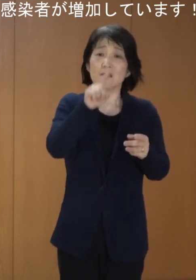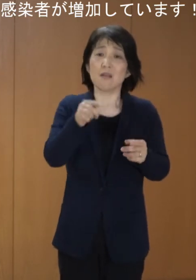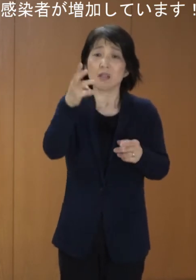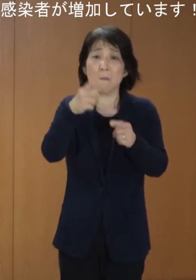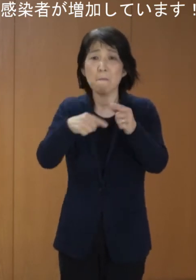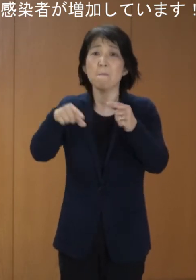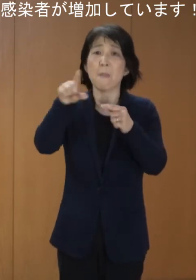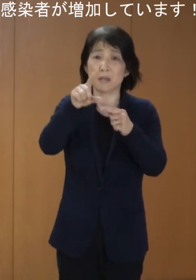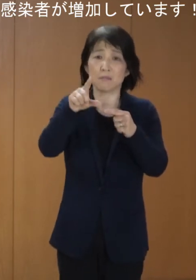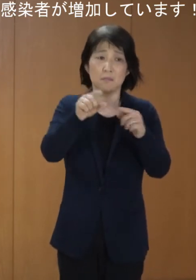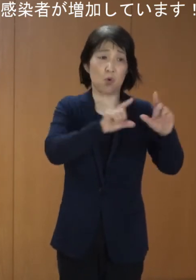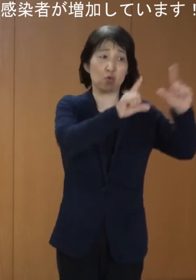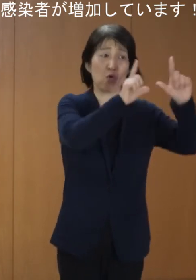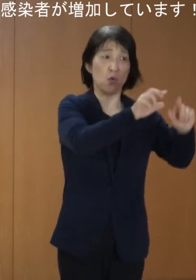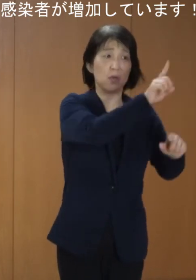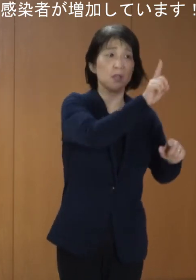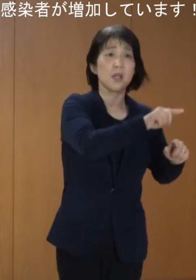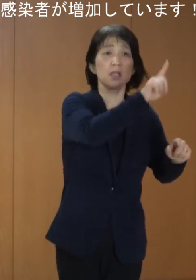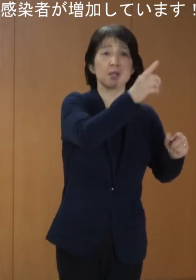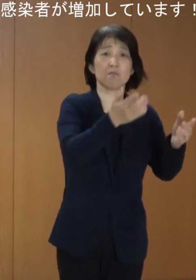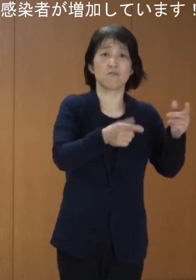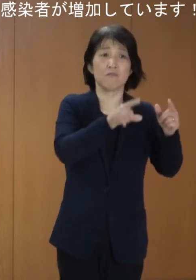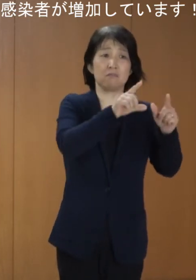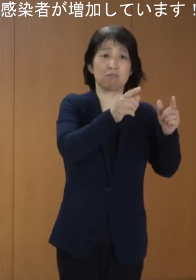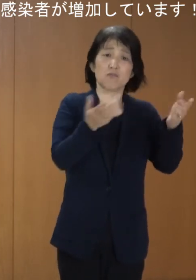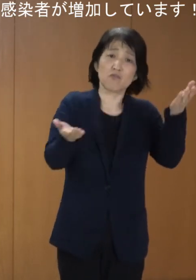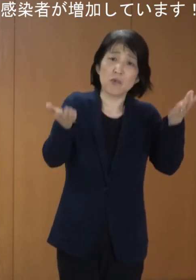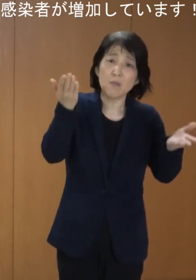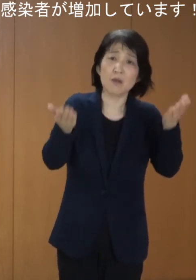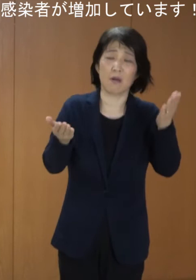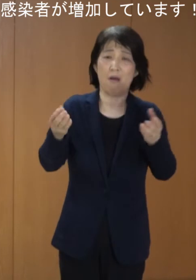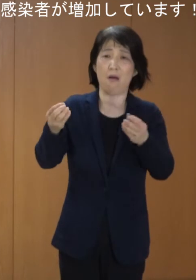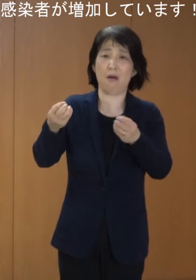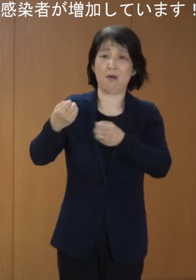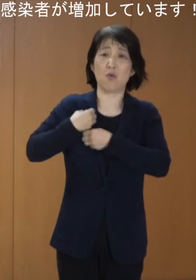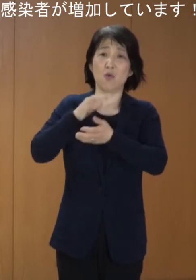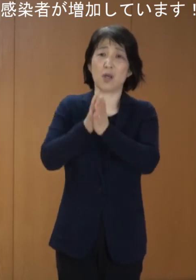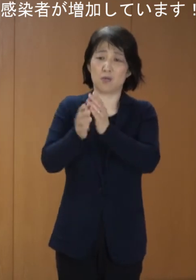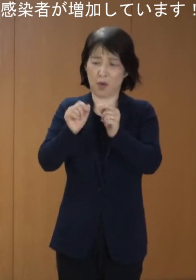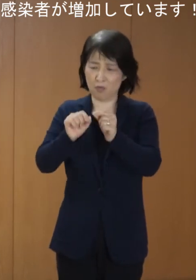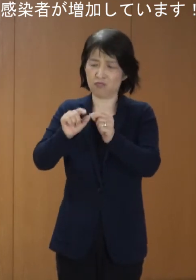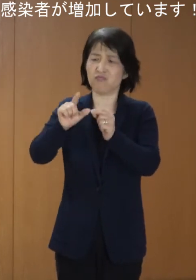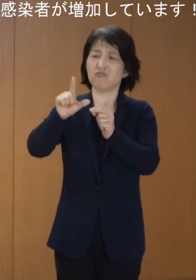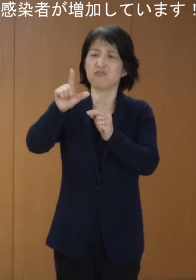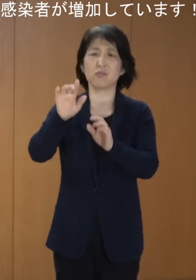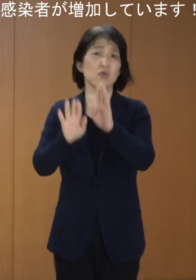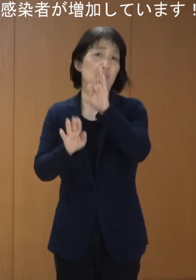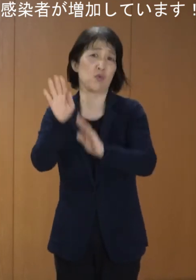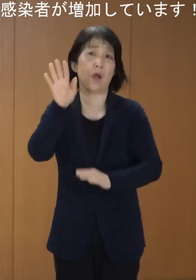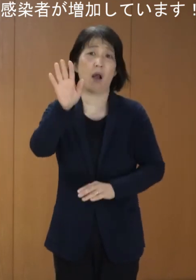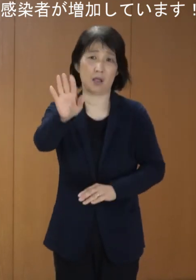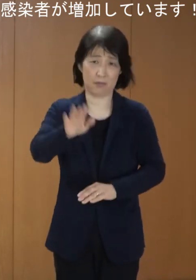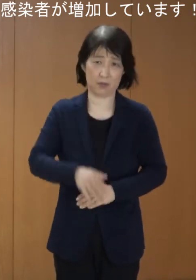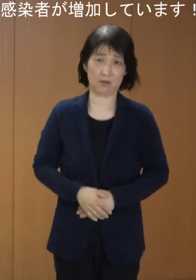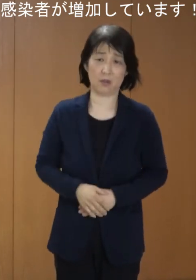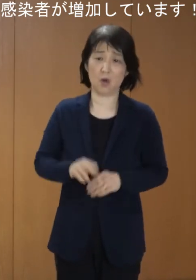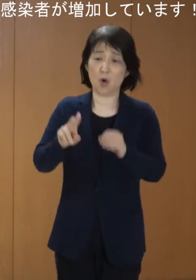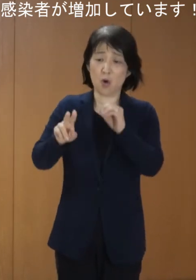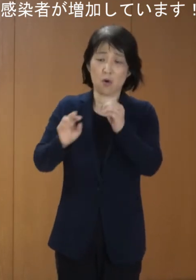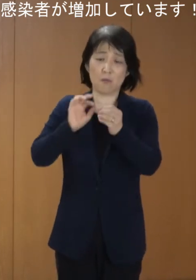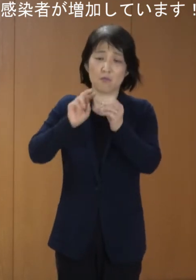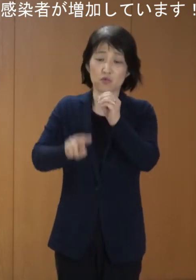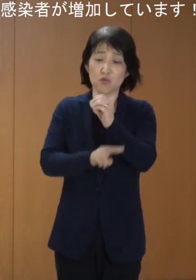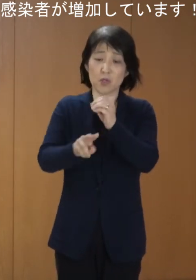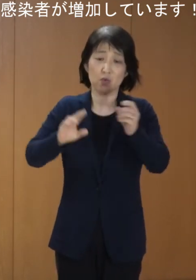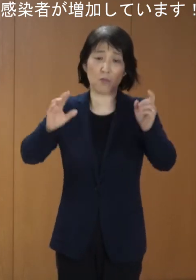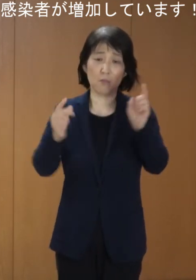倍となり、東京の 1.1 倍を上回るなど感染者急増の気配があります。ウイルスの変異株